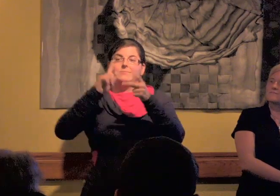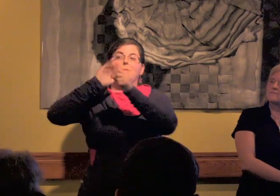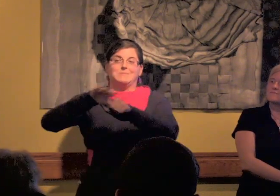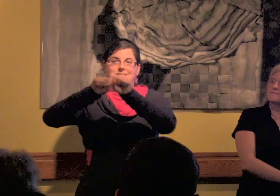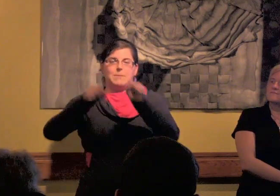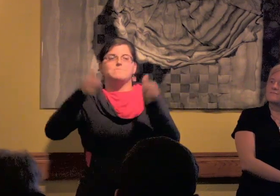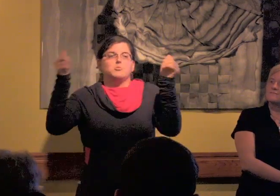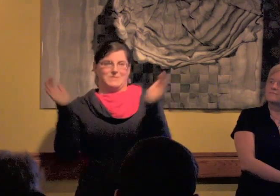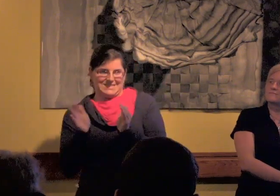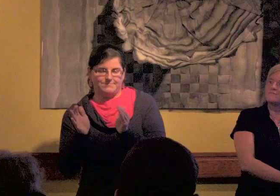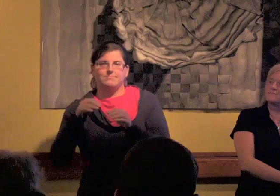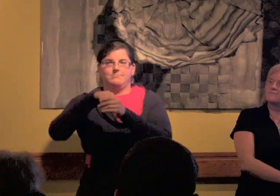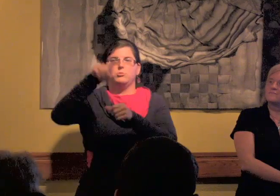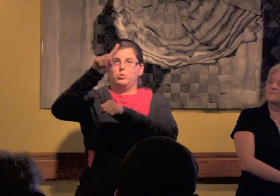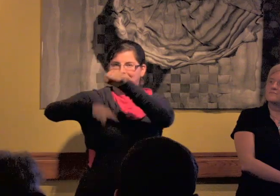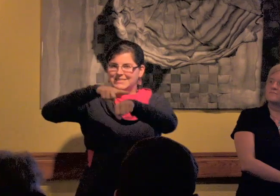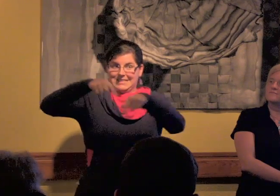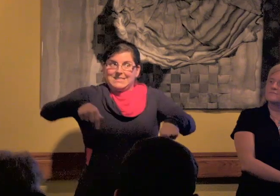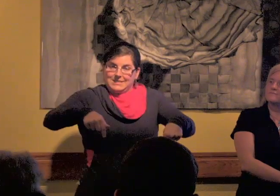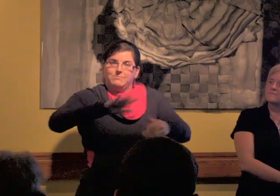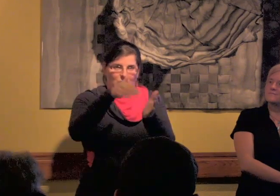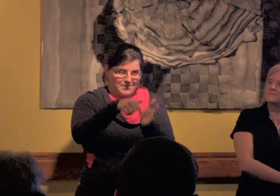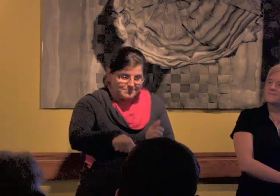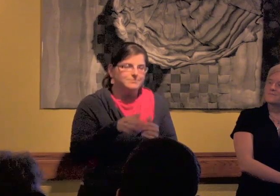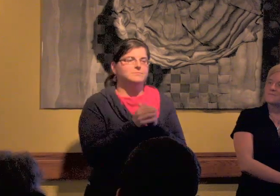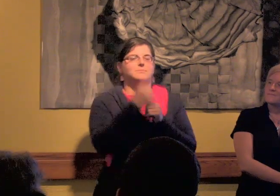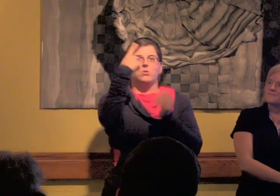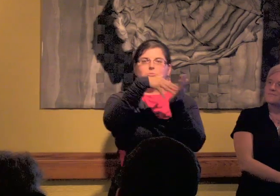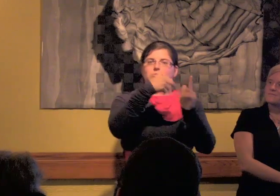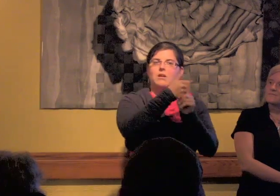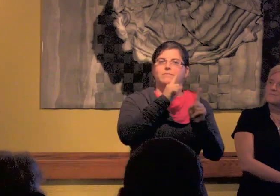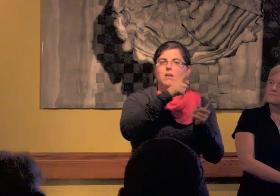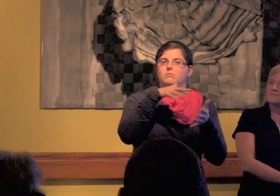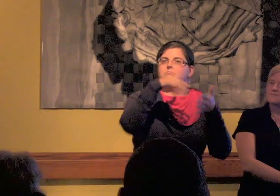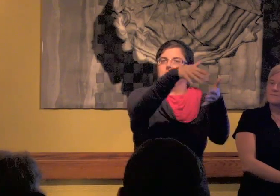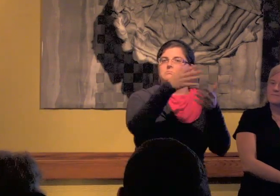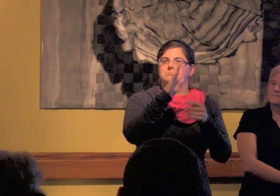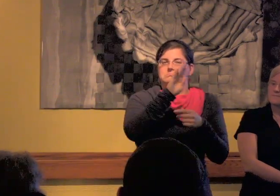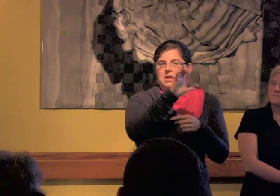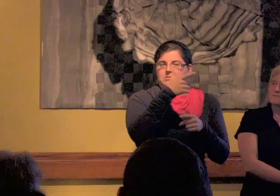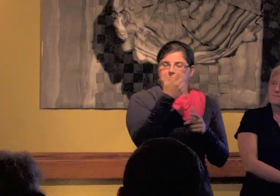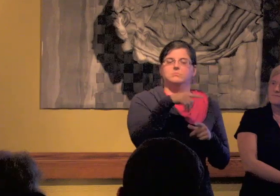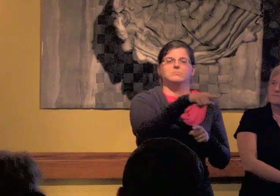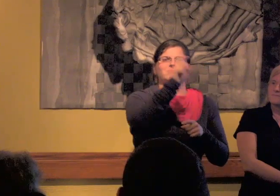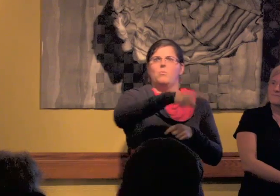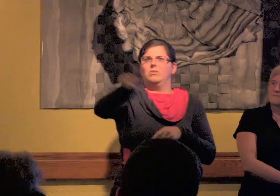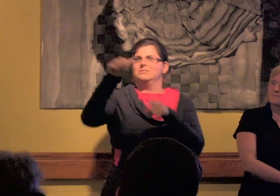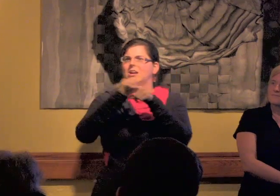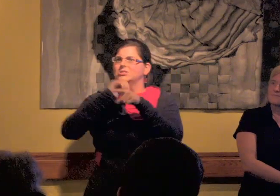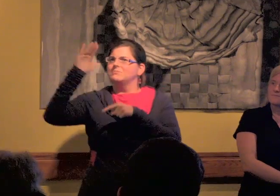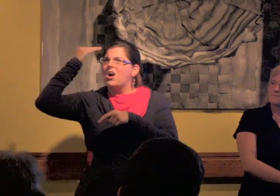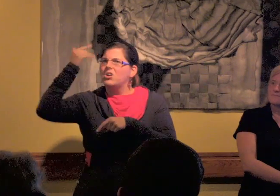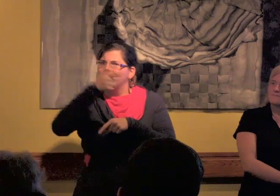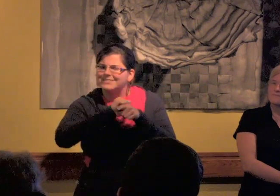du SRD, pardon. Un autre cas, je vous dirais, plus anecdotique, qui s'est passé ici à Montréal, c'était une étudiante